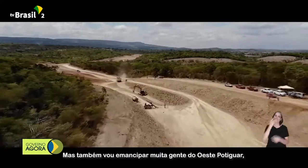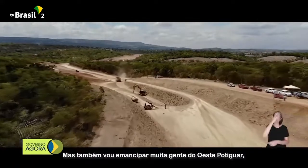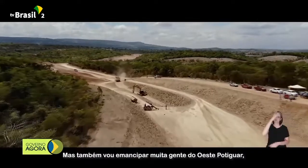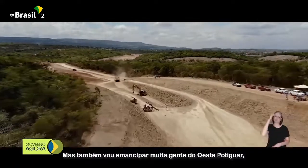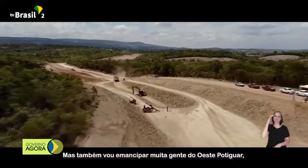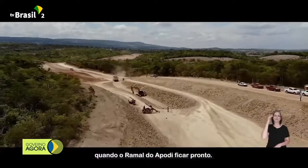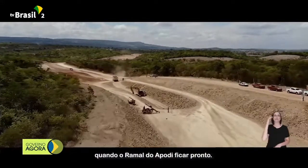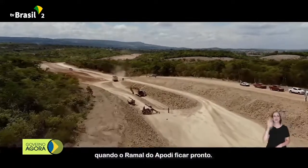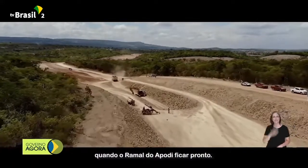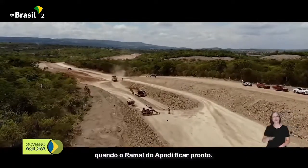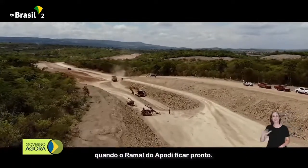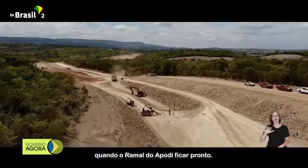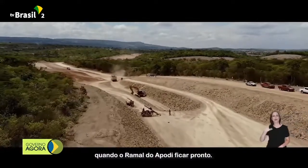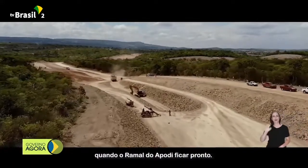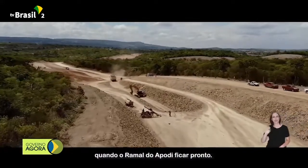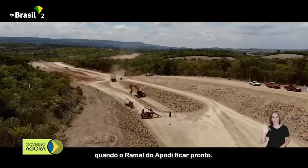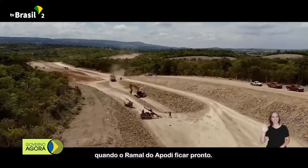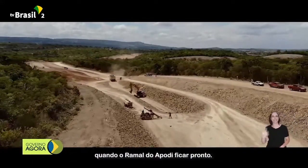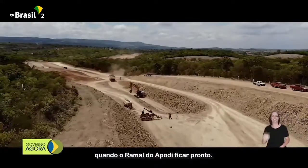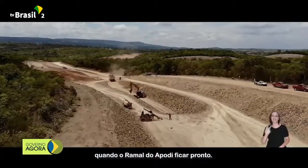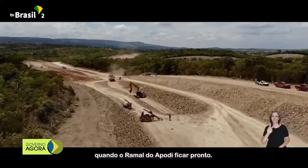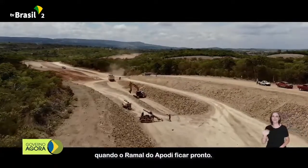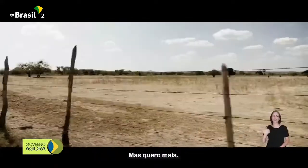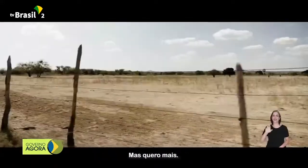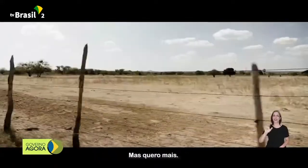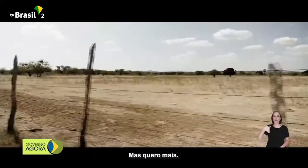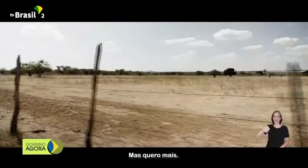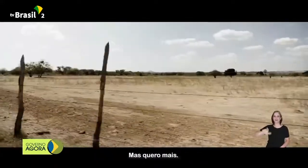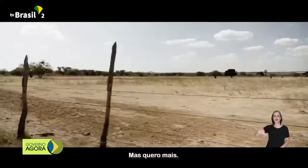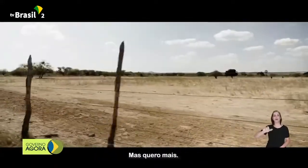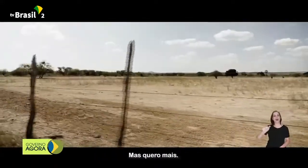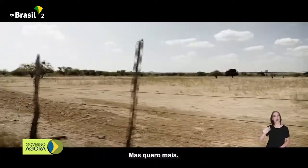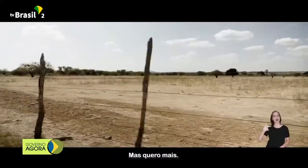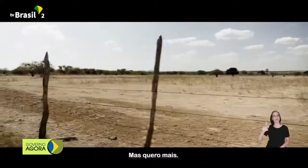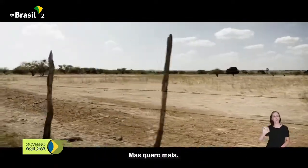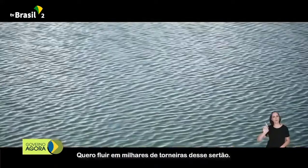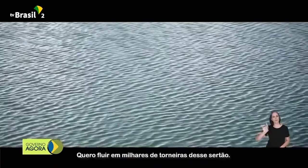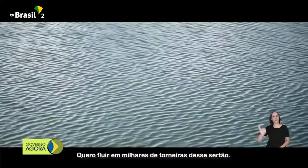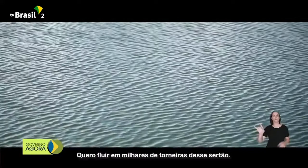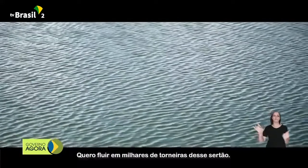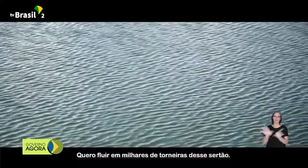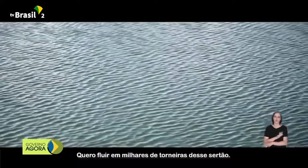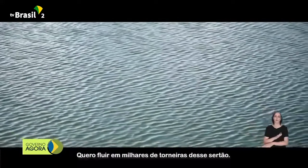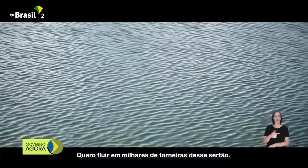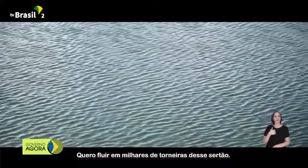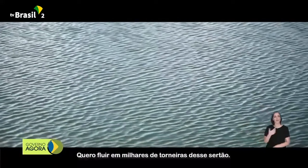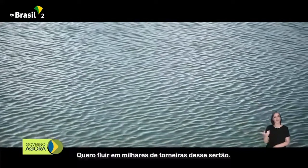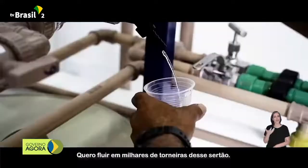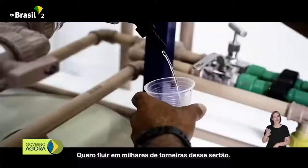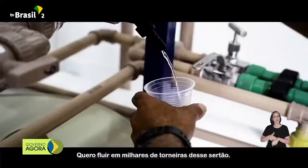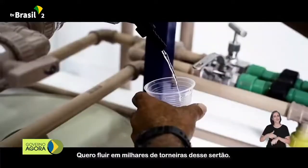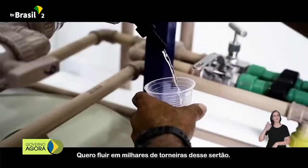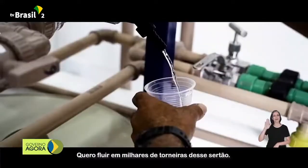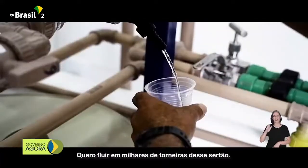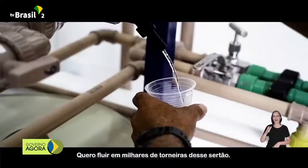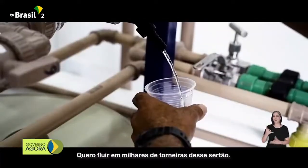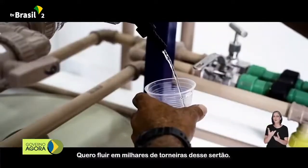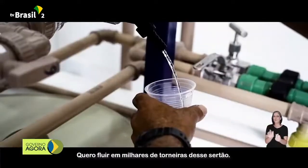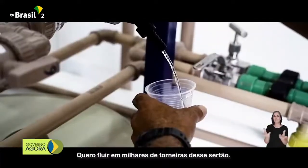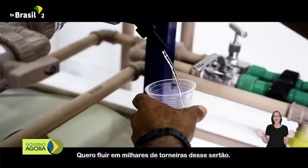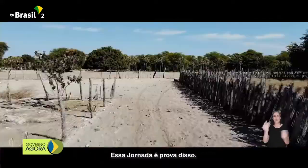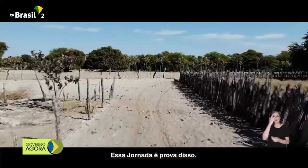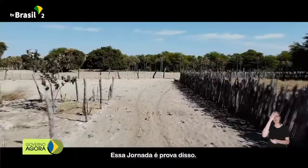Oeste Potiguar, quando o ramal do Apodi fica pronto. Mas quero mais. Quero fluir em milhares de torneiras